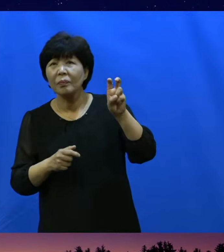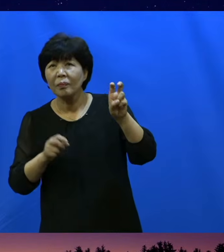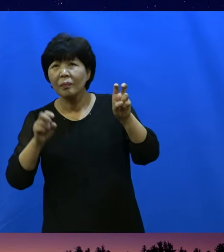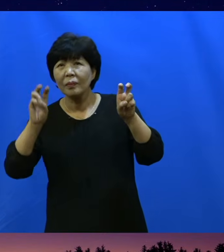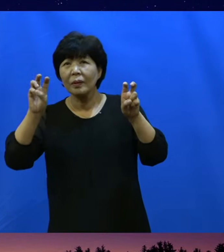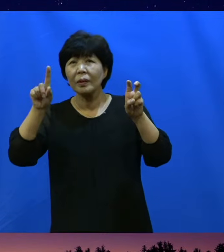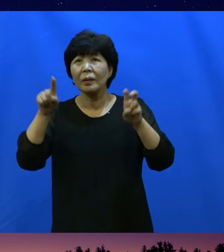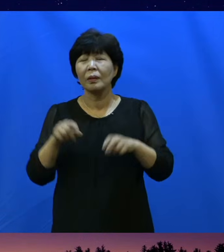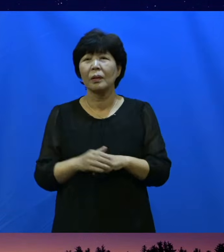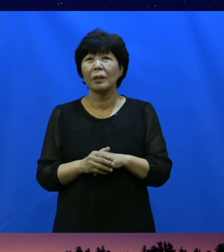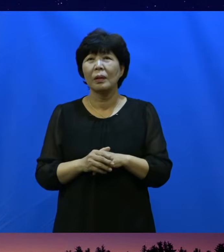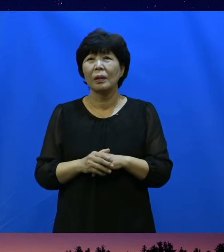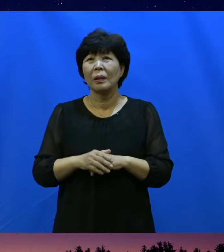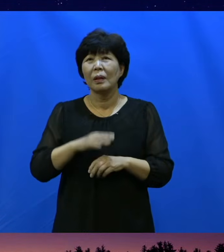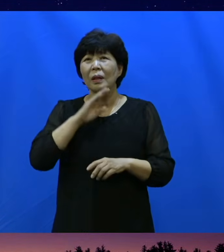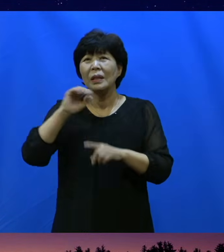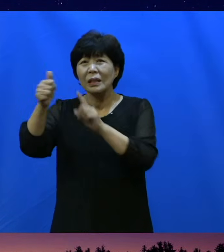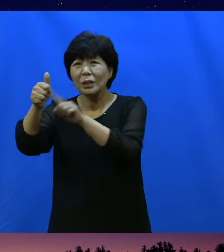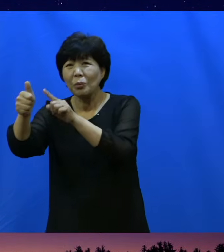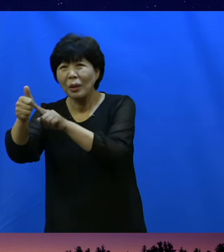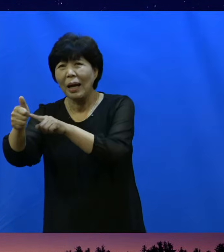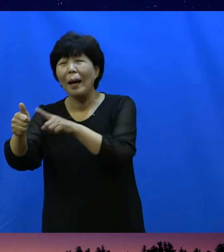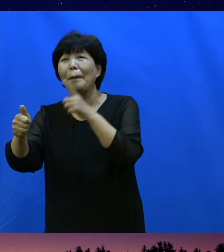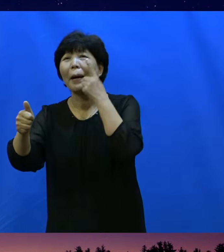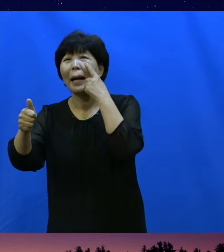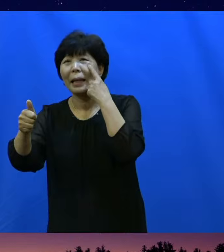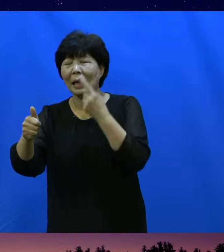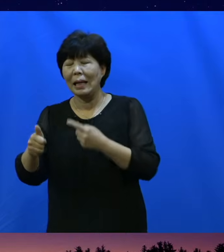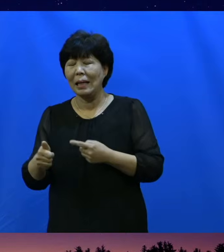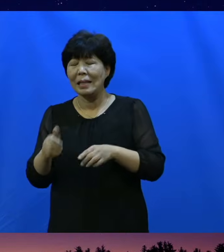사탄이 너희를 밀가부르듯 하려고 요구하였으나.